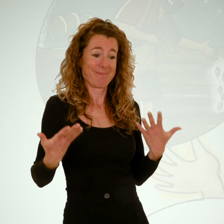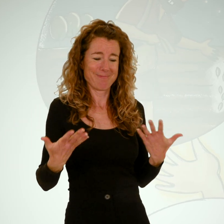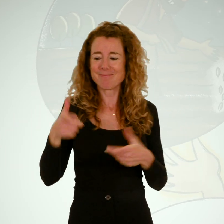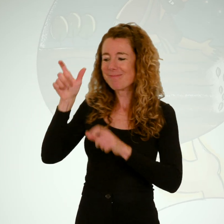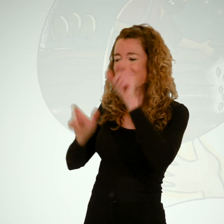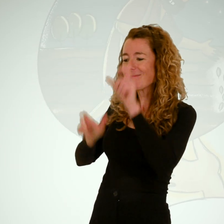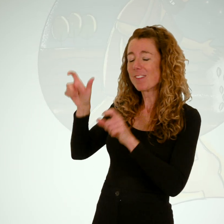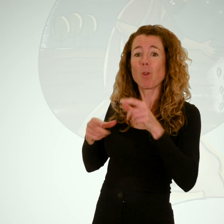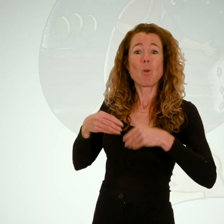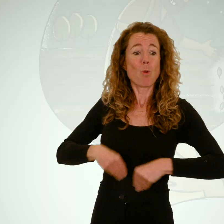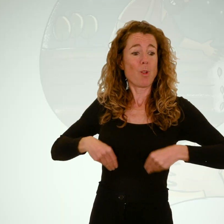anges.